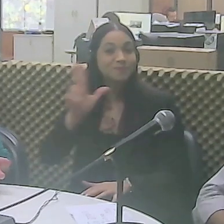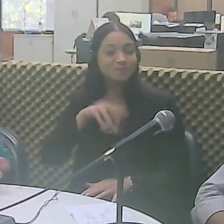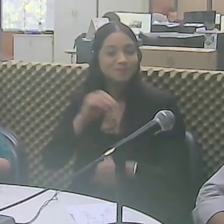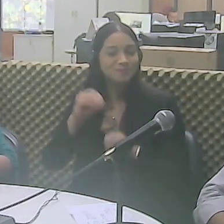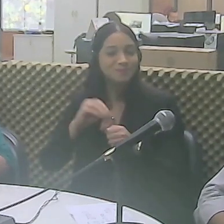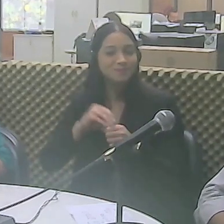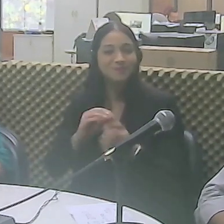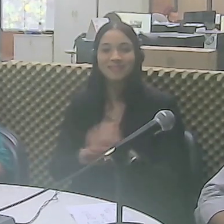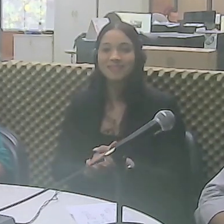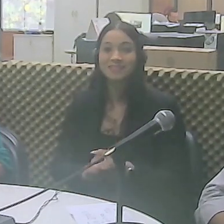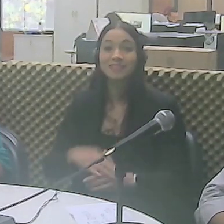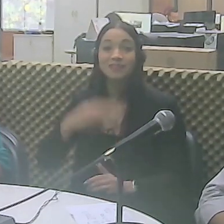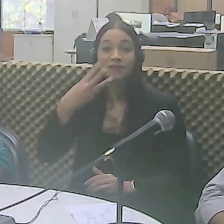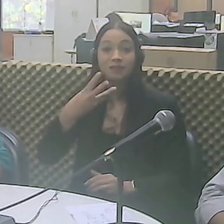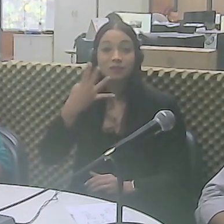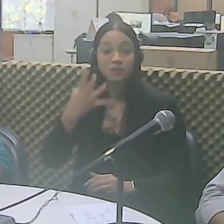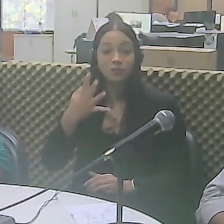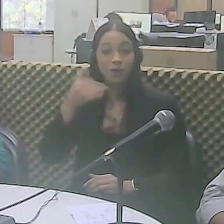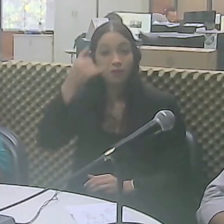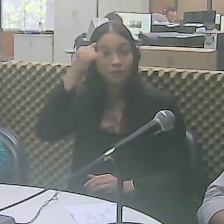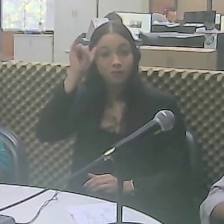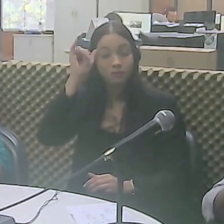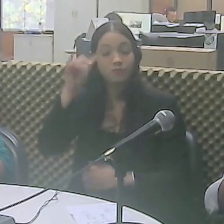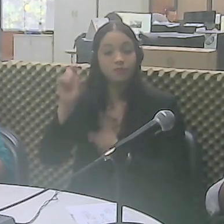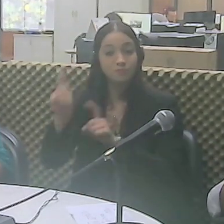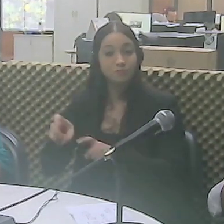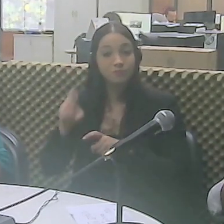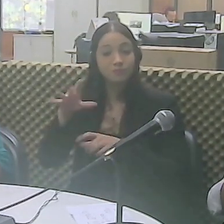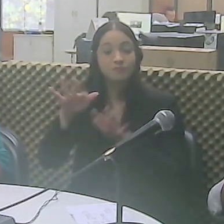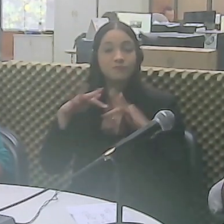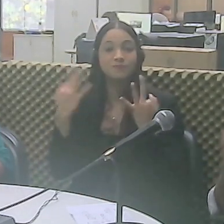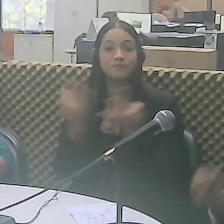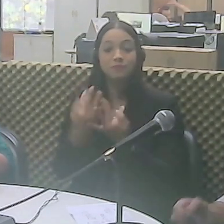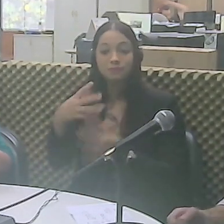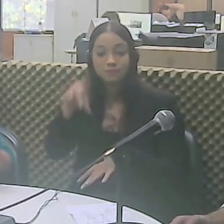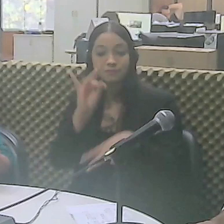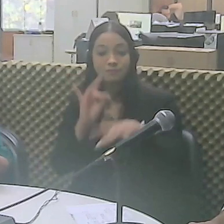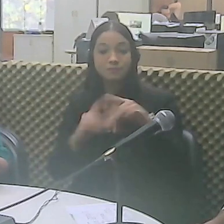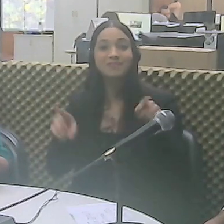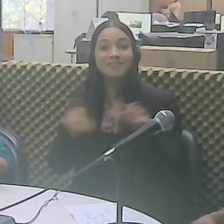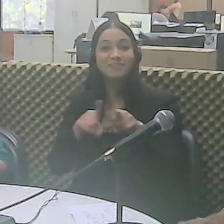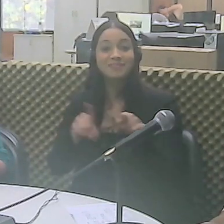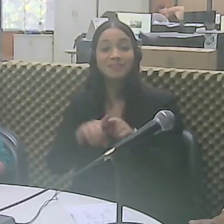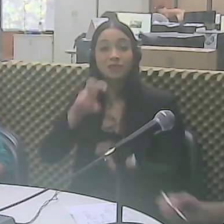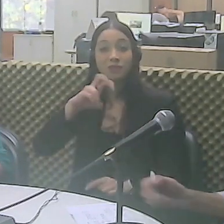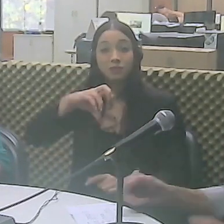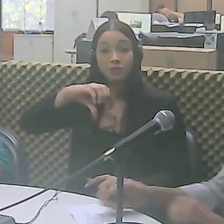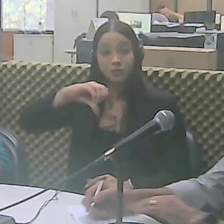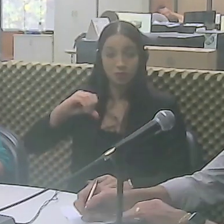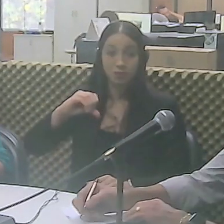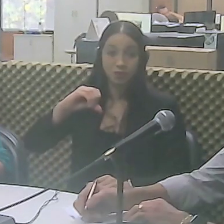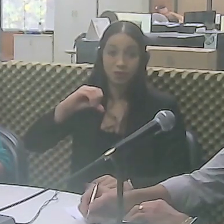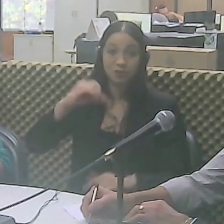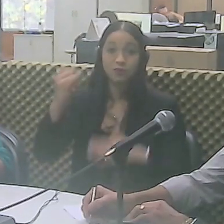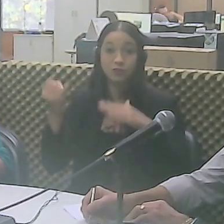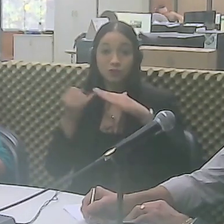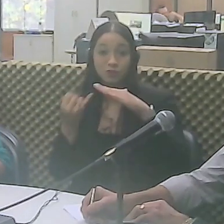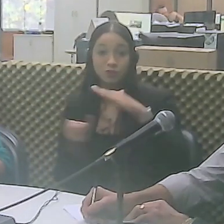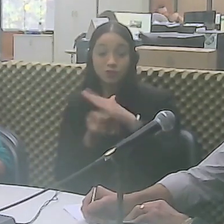cidade. 34 agricultores familiares foram selecionados e também 59